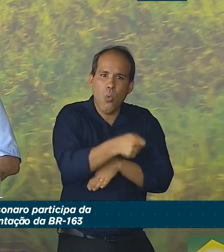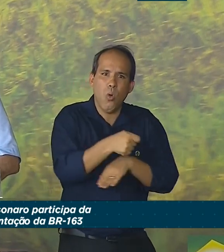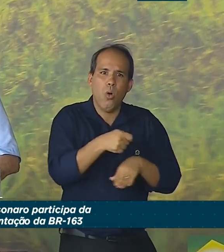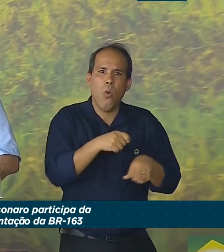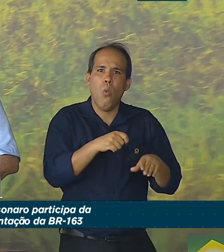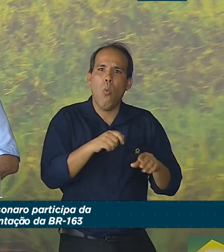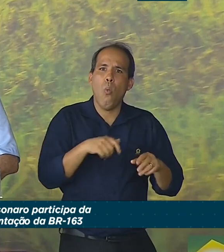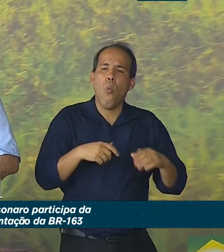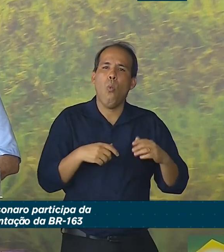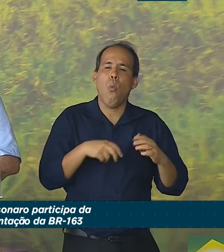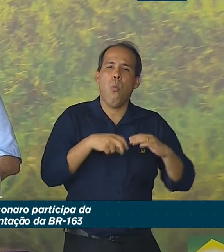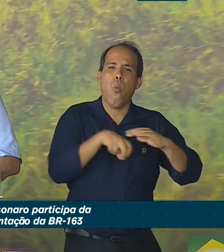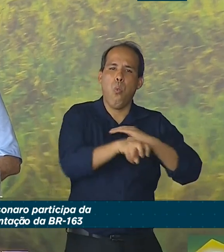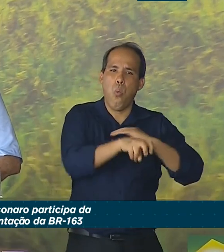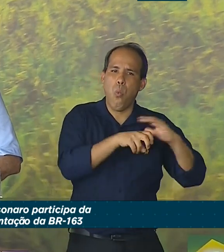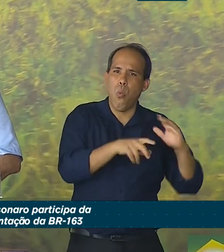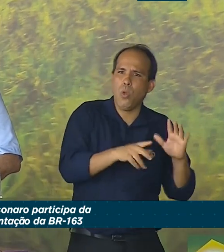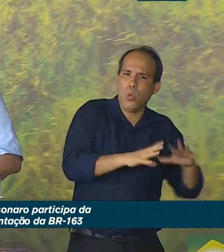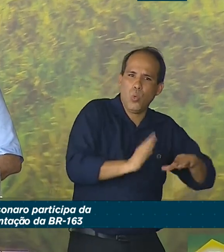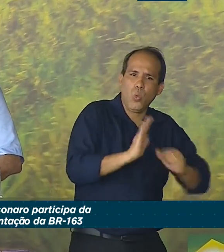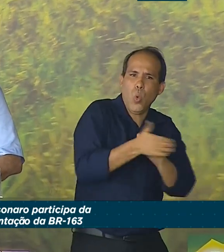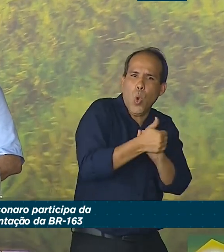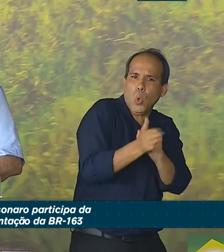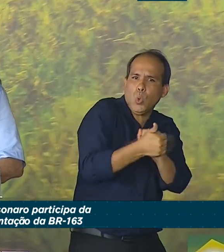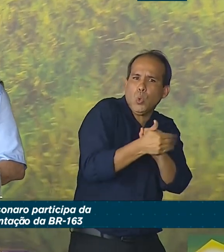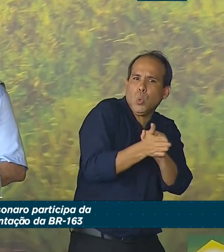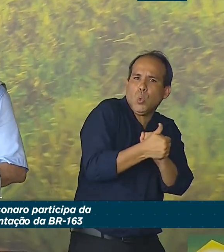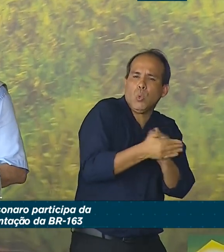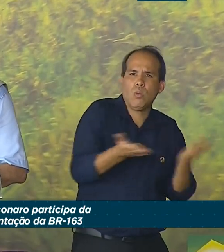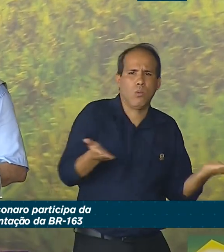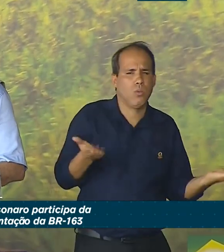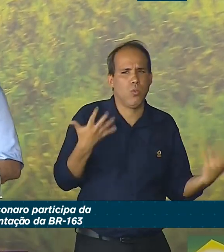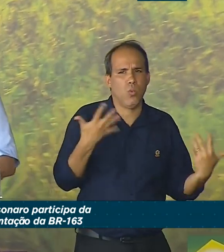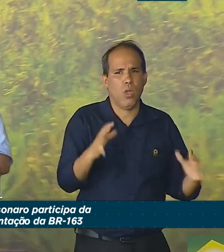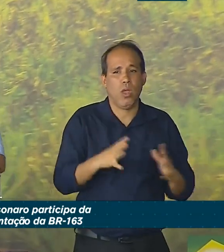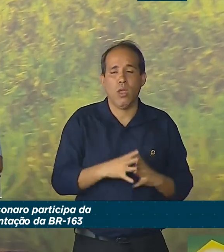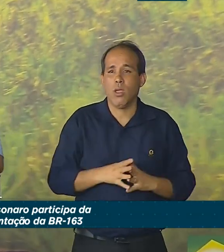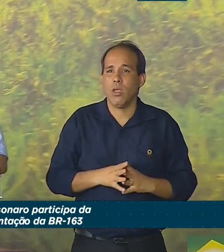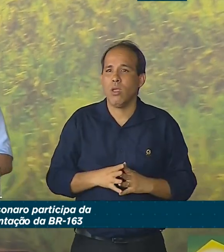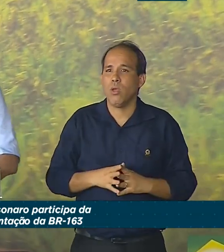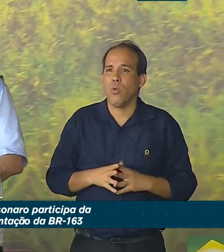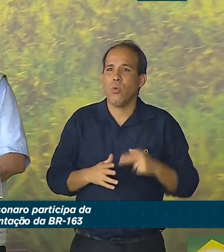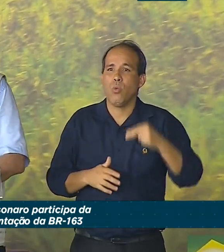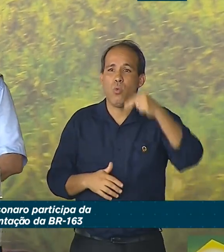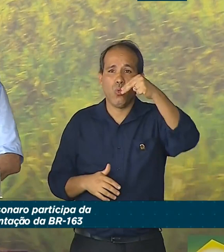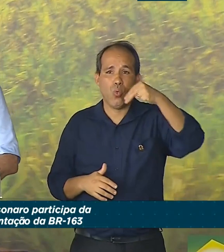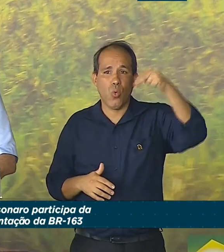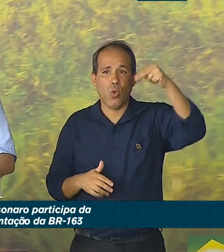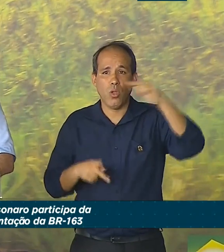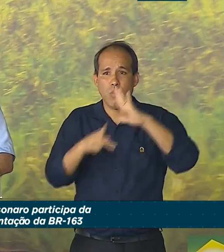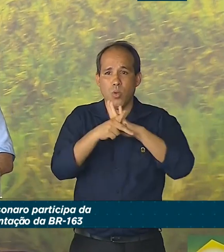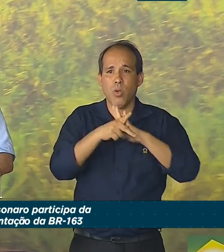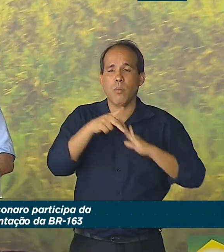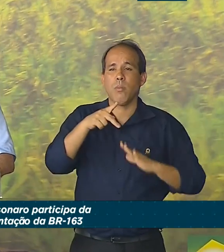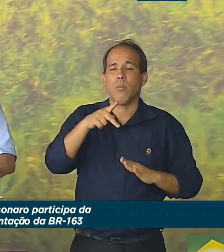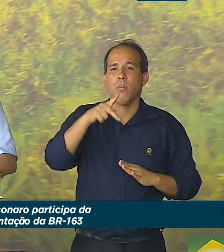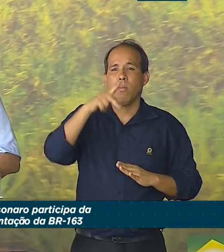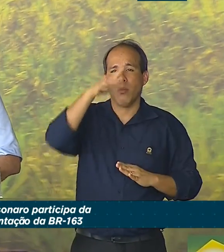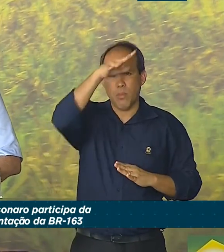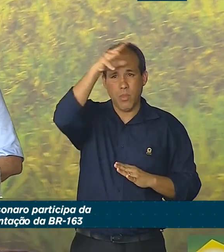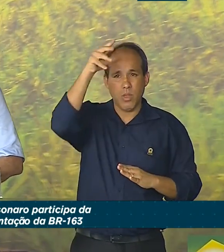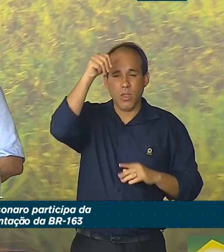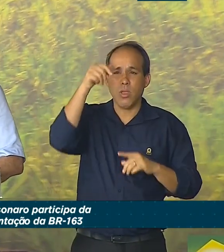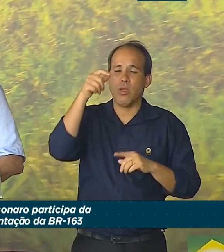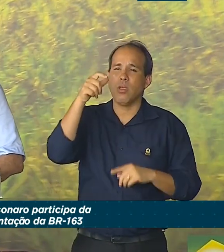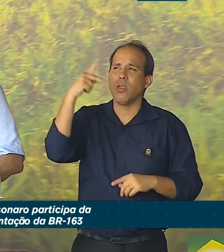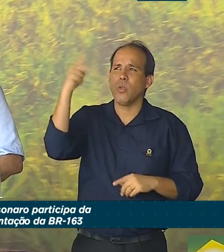pré-histórico, preso em seu território. O norte de Mato Grosso, prezado governador, os parecis bem demonstram o que